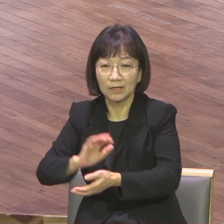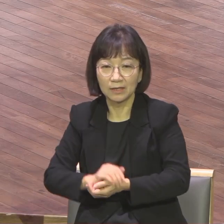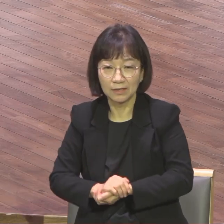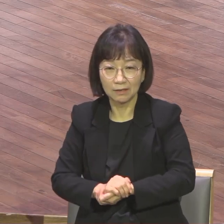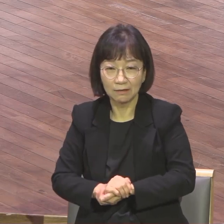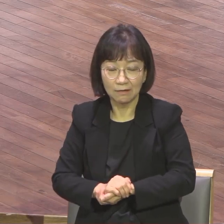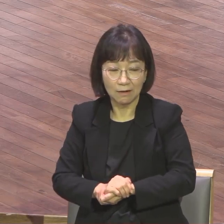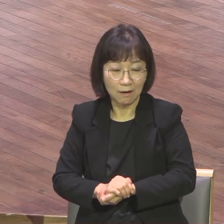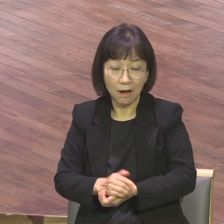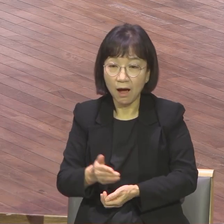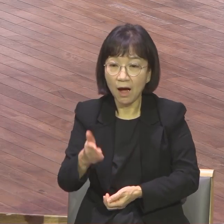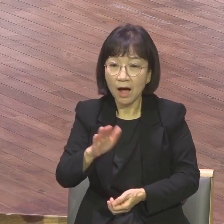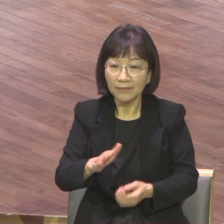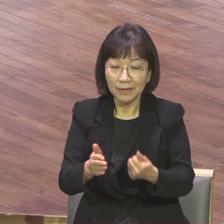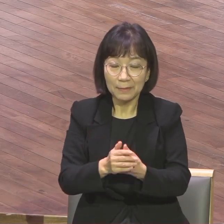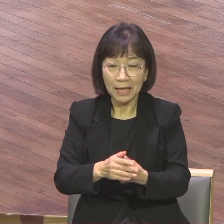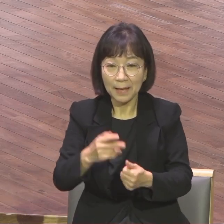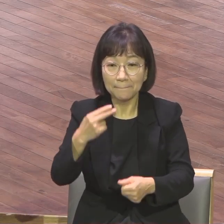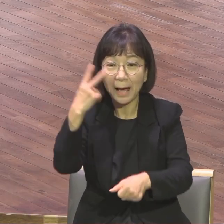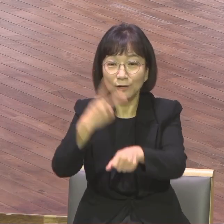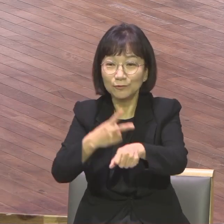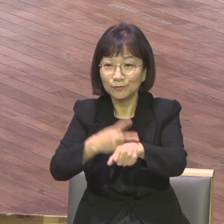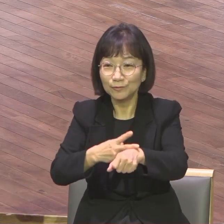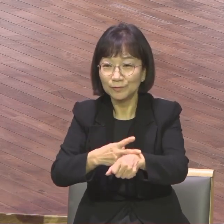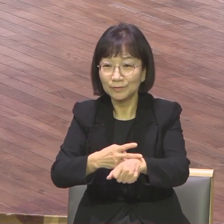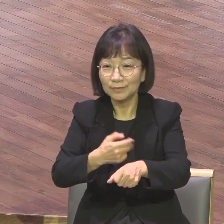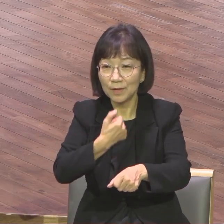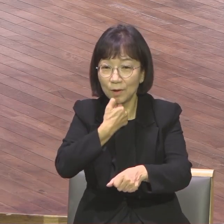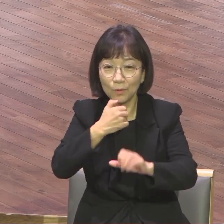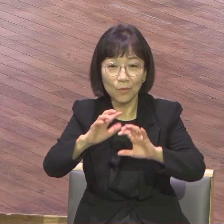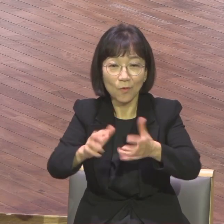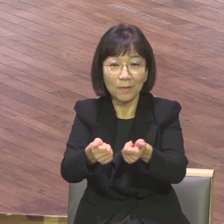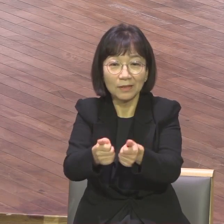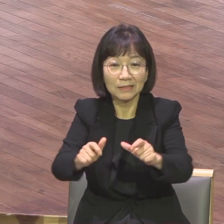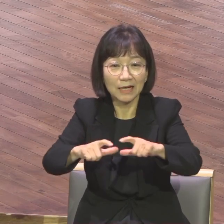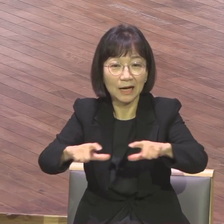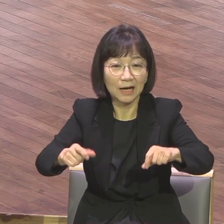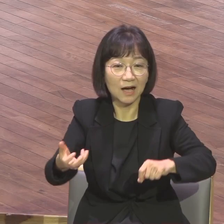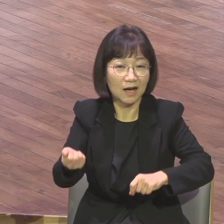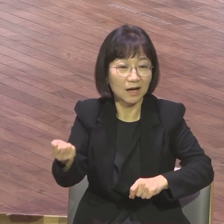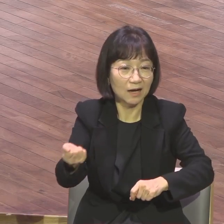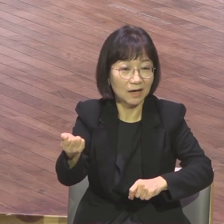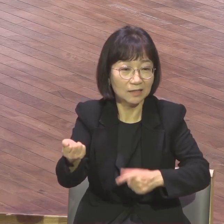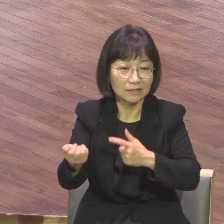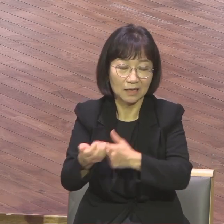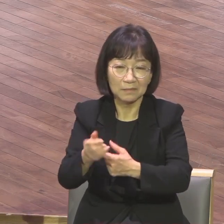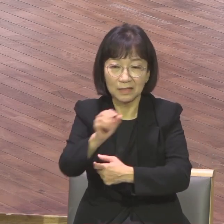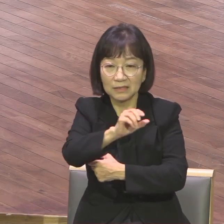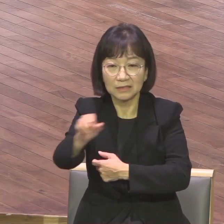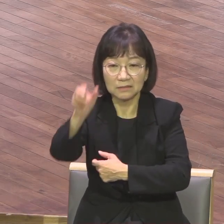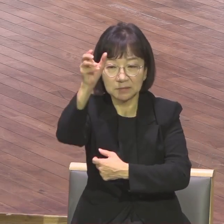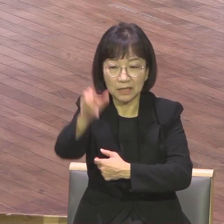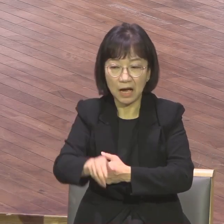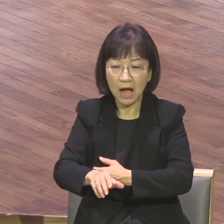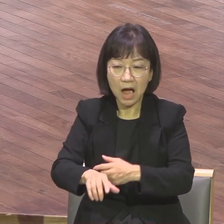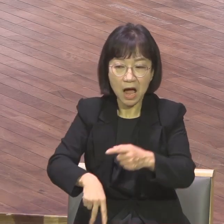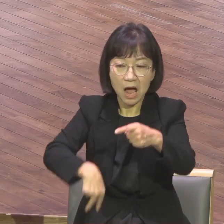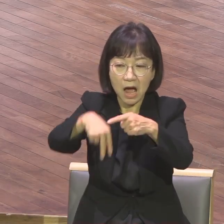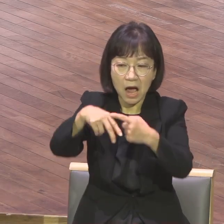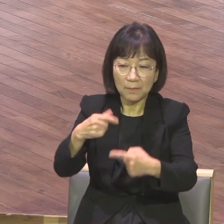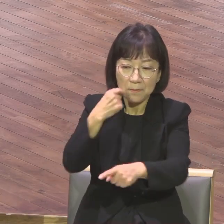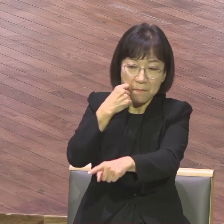그래서 사도 바울은 로마 시민권자라 유대인인데 로마 시민권을 가졌어. 그래서